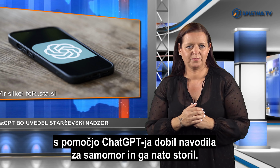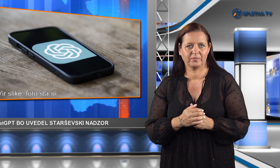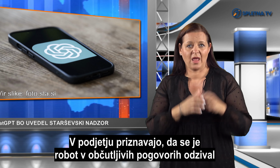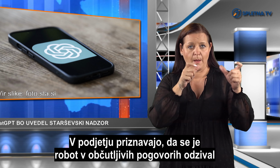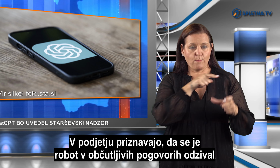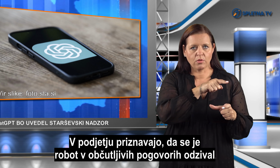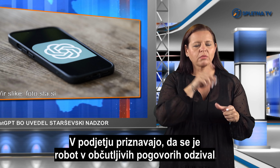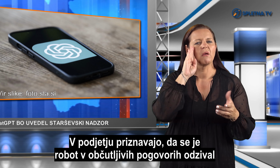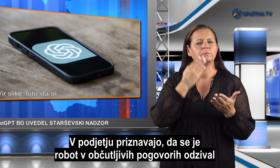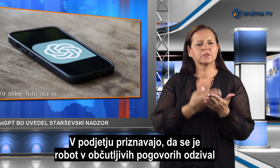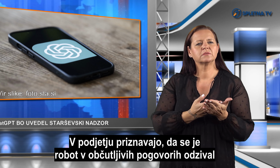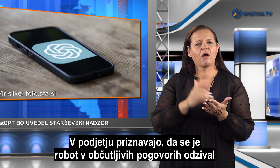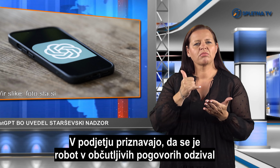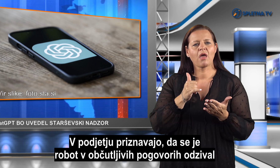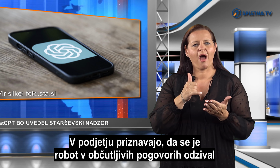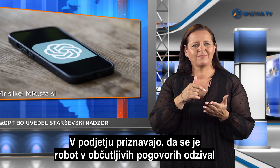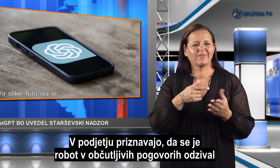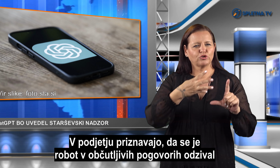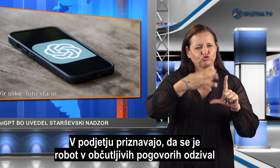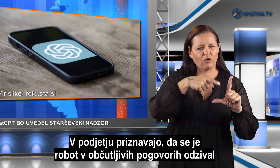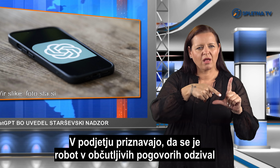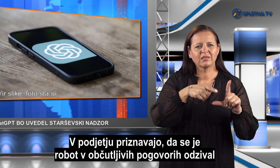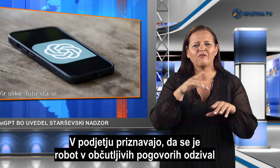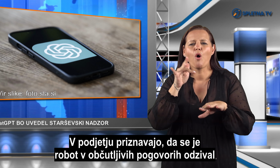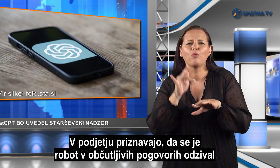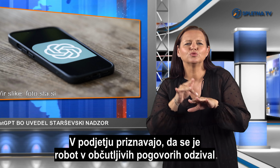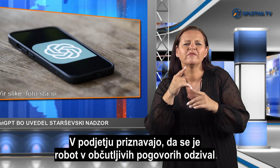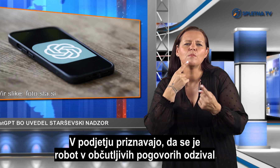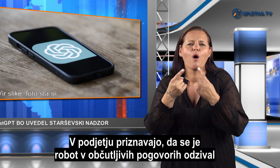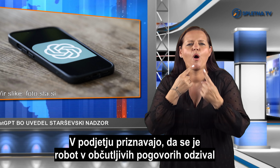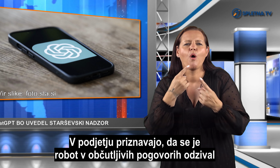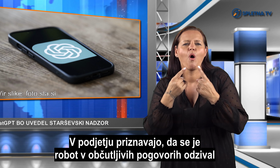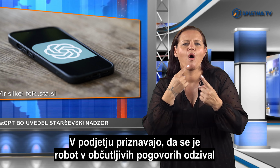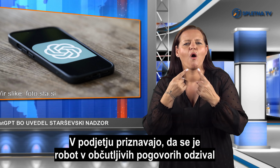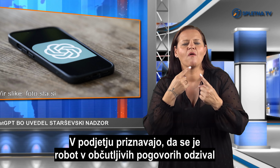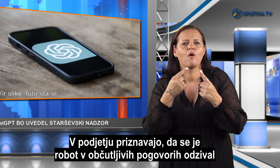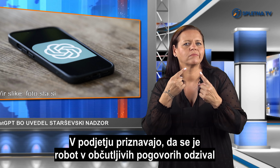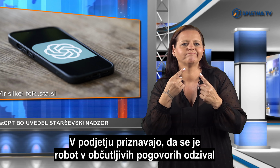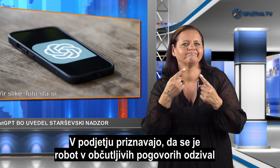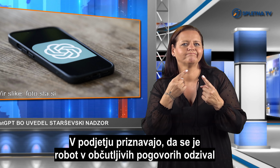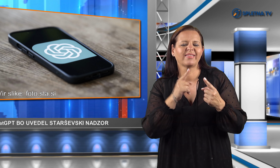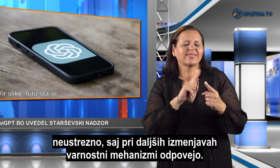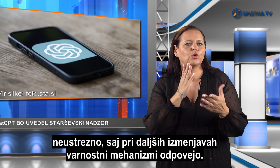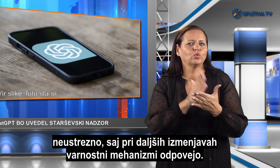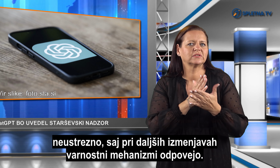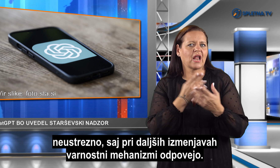V podjetjih priznavajo, da se je robot v občutljivih pogovorih odzival neustrezno, saj pri